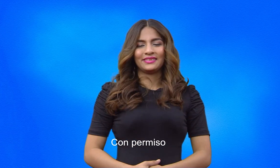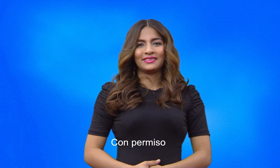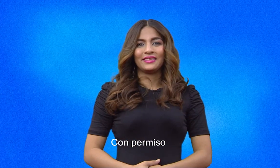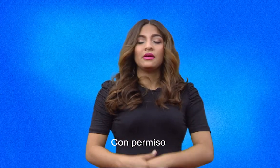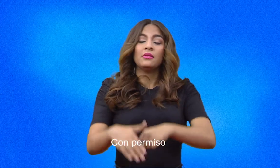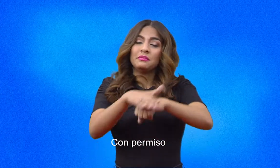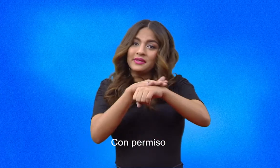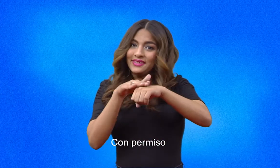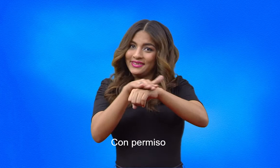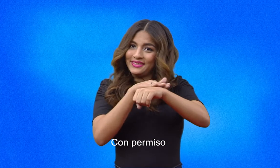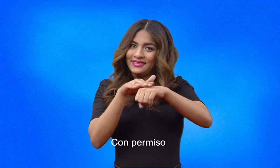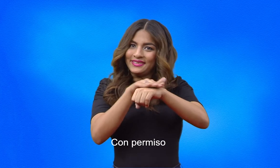Con permiso.